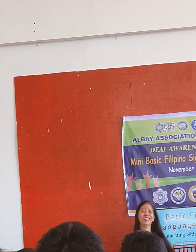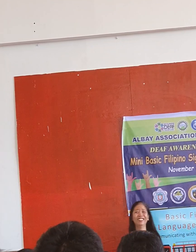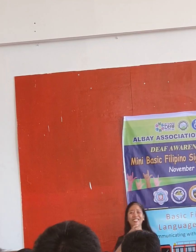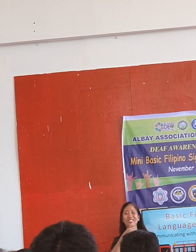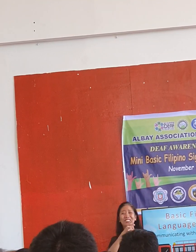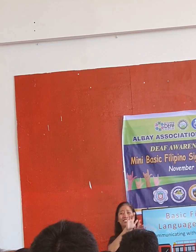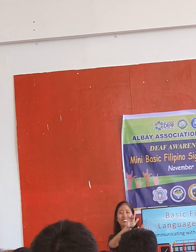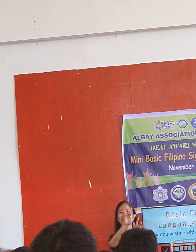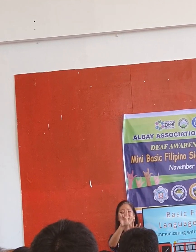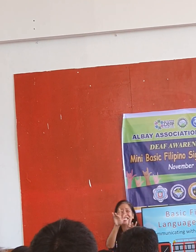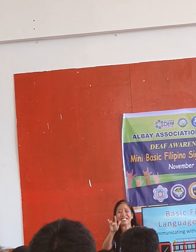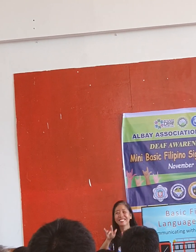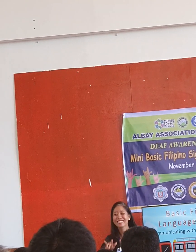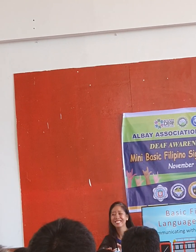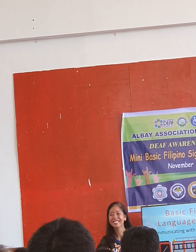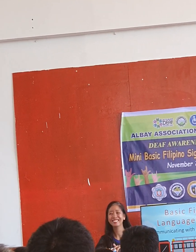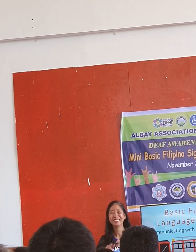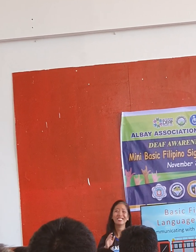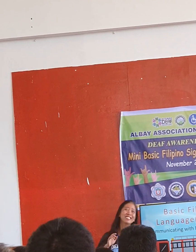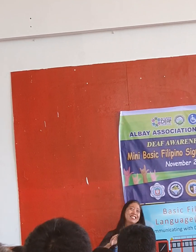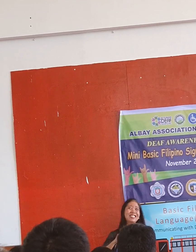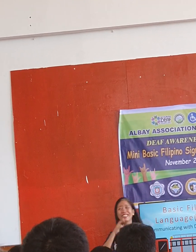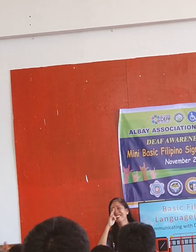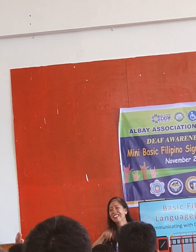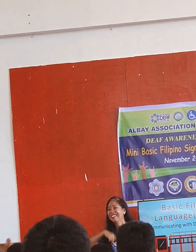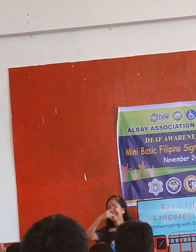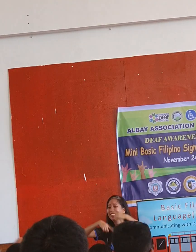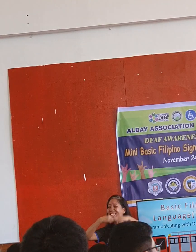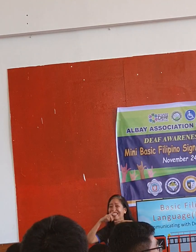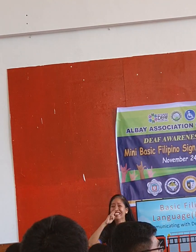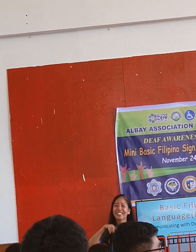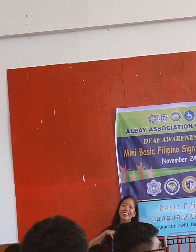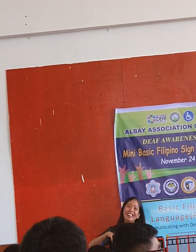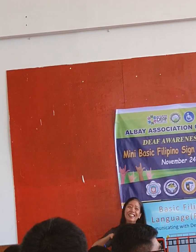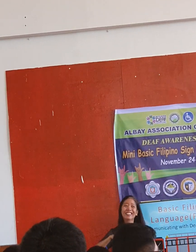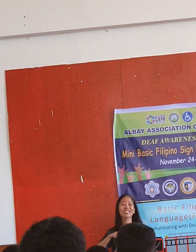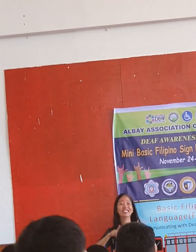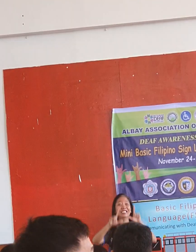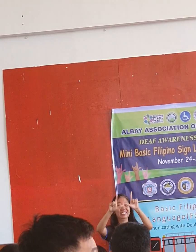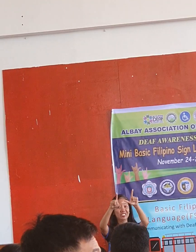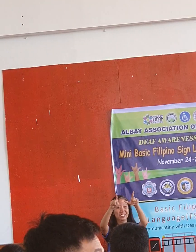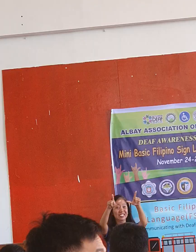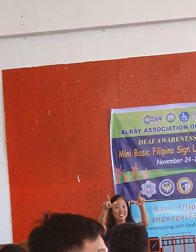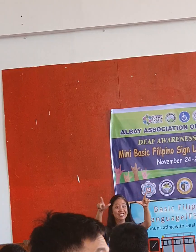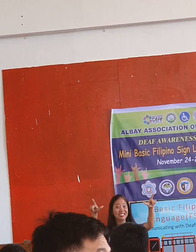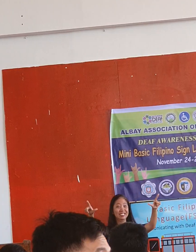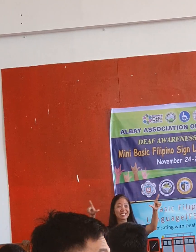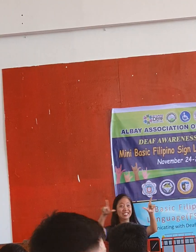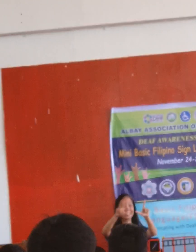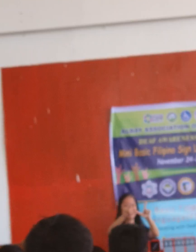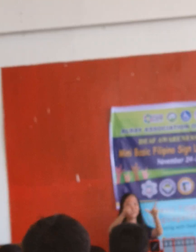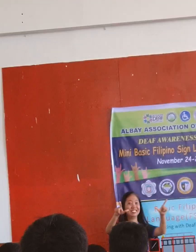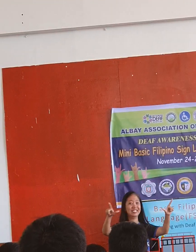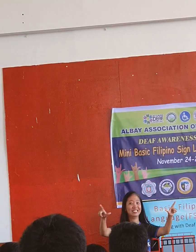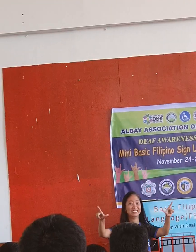Ay, hindi na nakita. Kawawa naman. So, usog-usog na lang po para makita ninyo. Ganito po. Language.